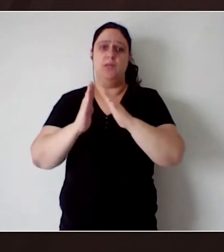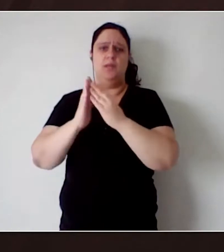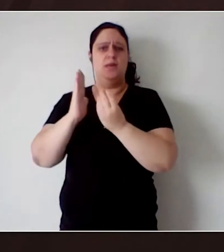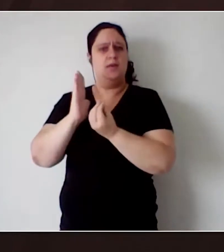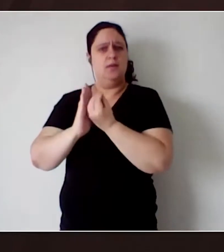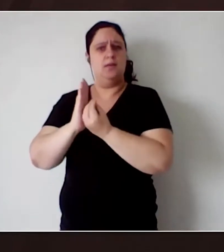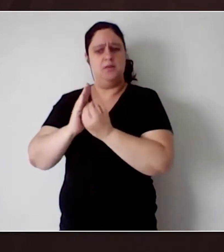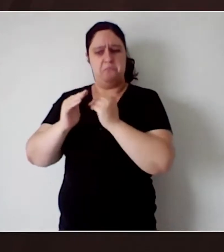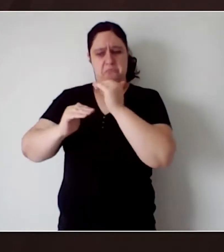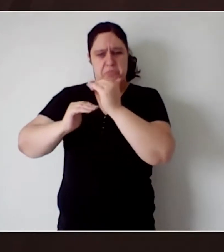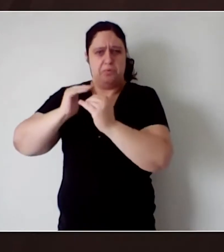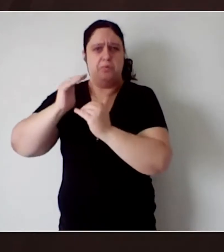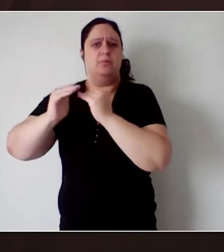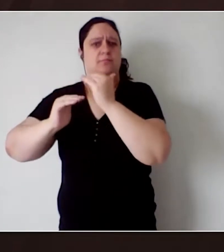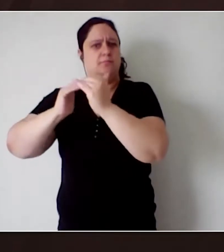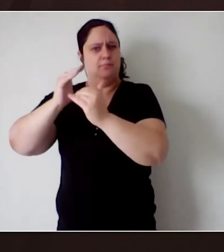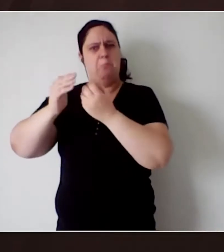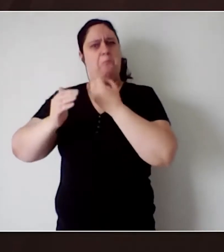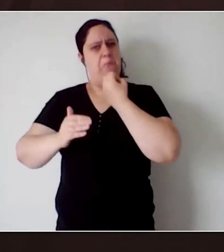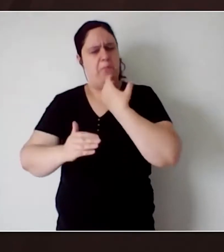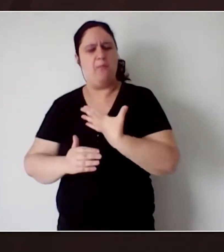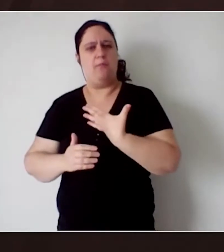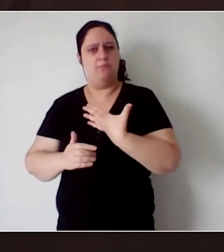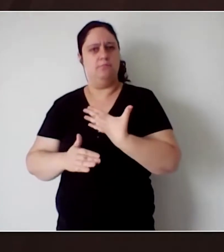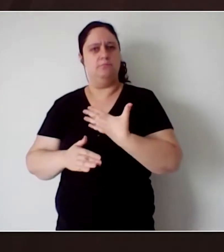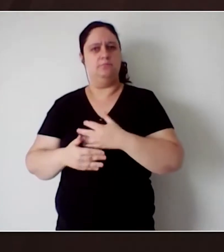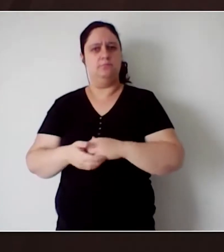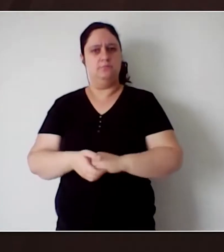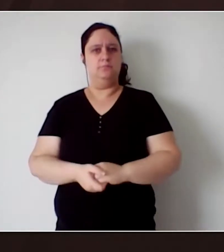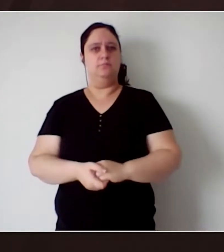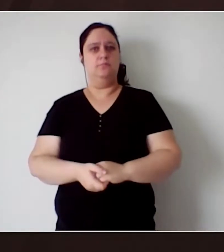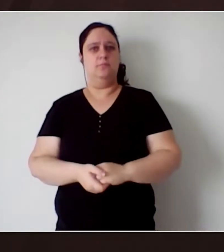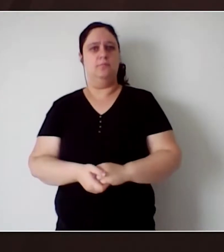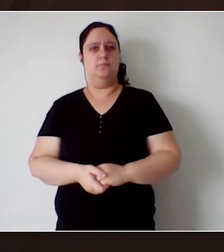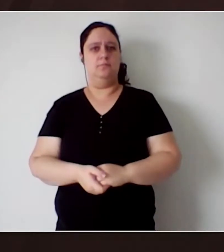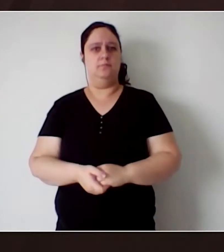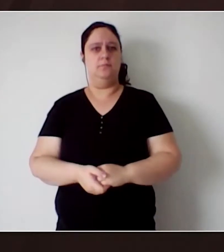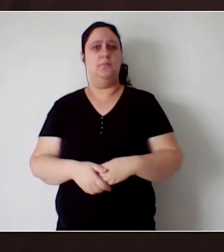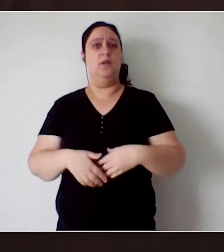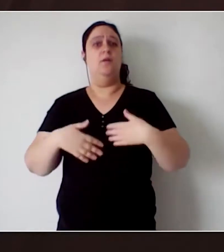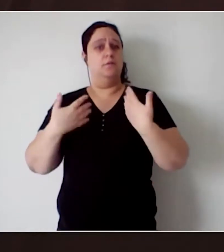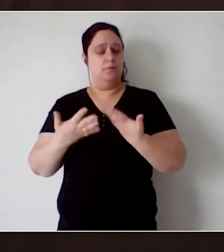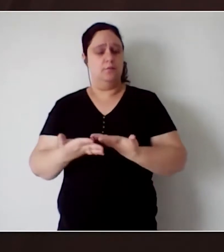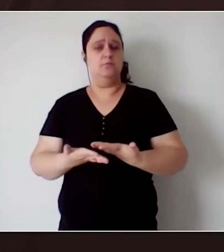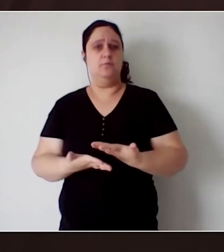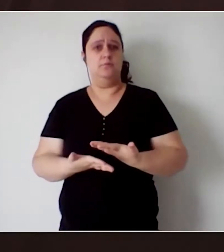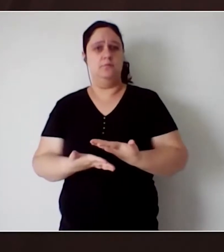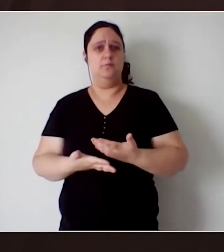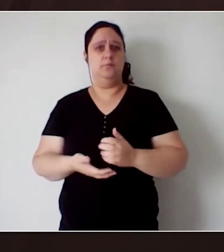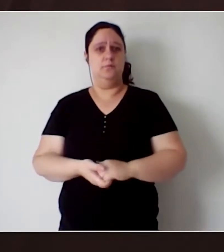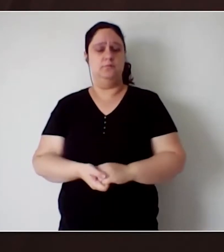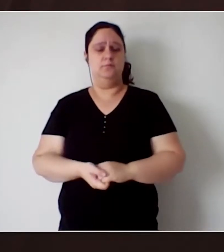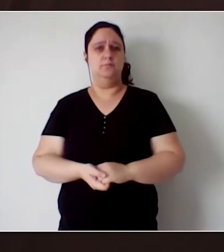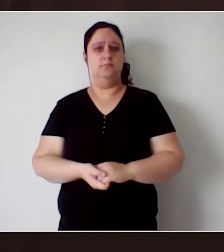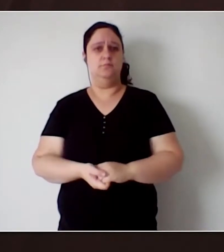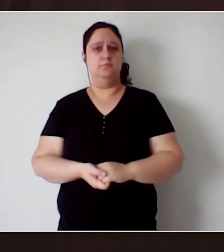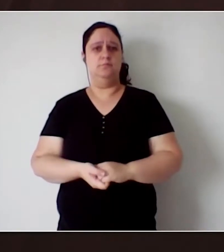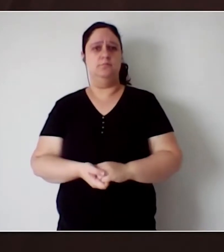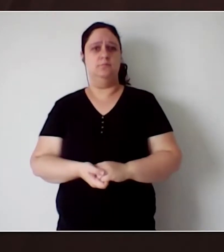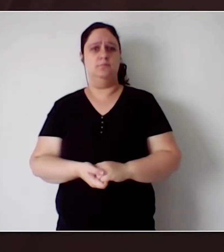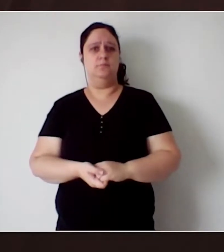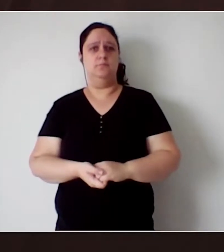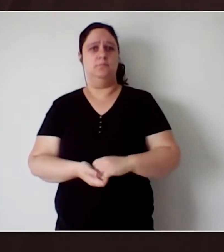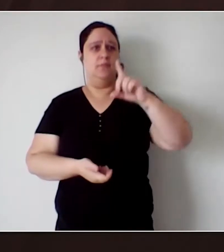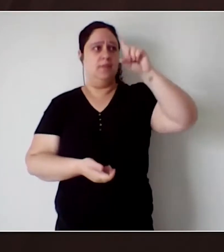para frente, tá? Então, quando a igreja recebe adequadamente de uma única fonte